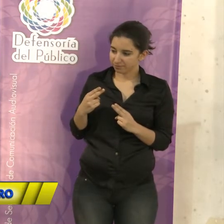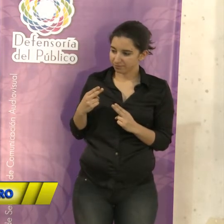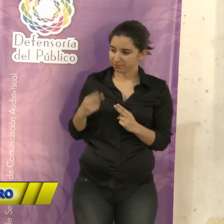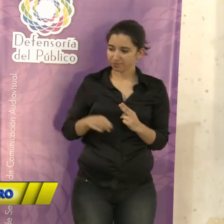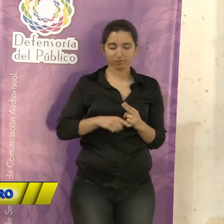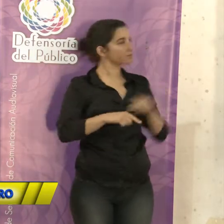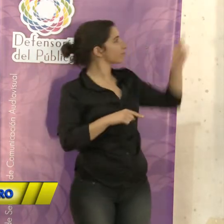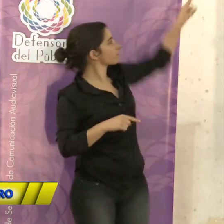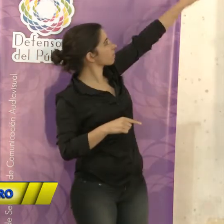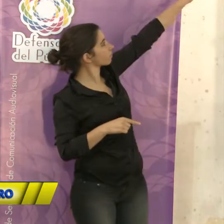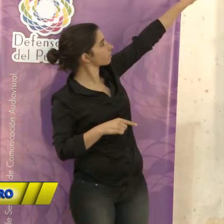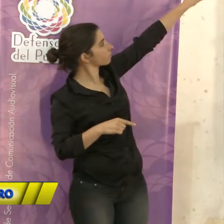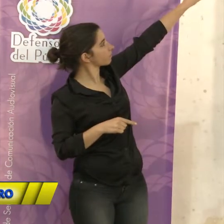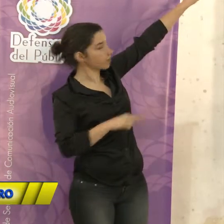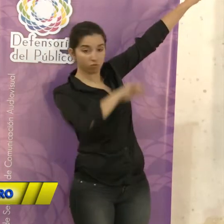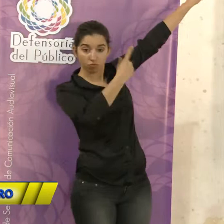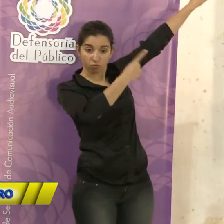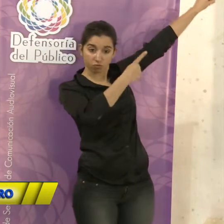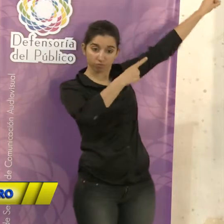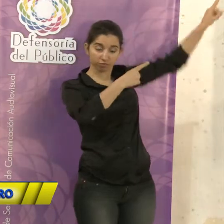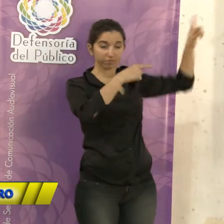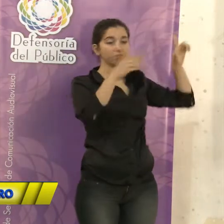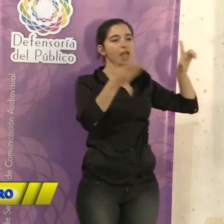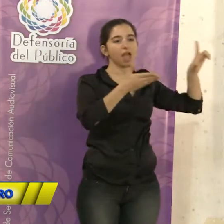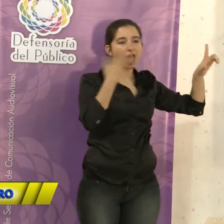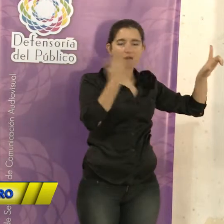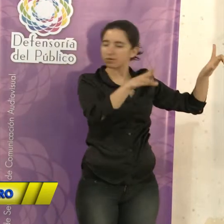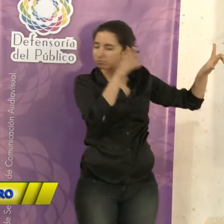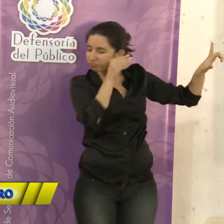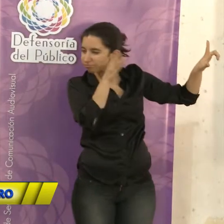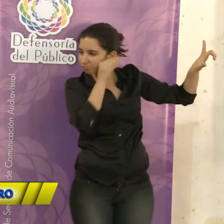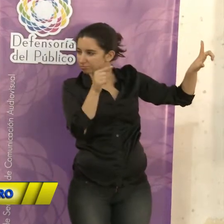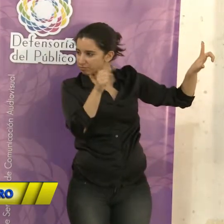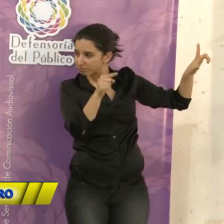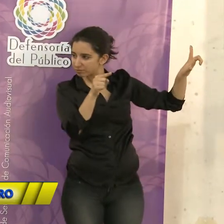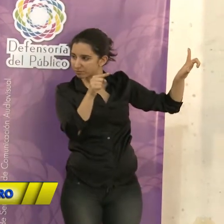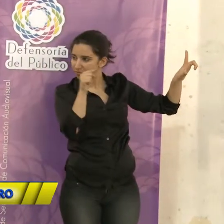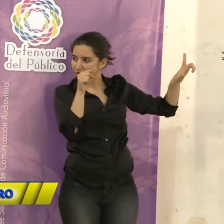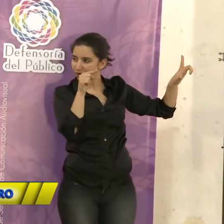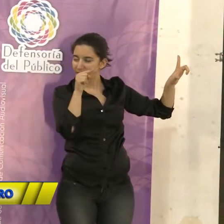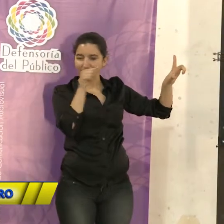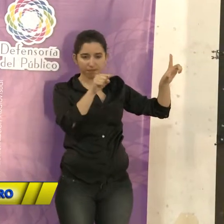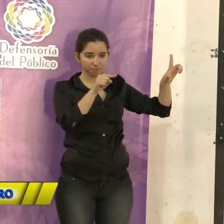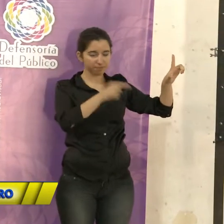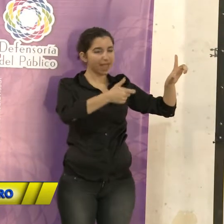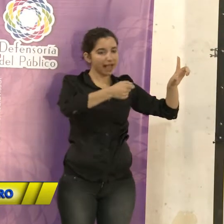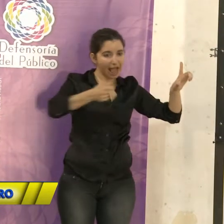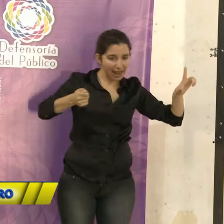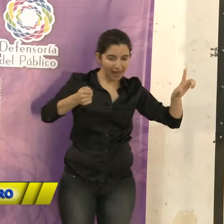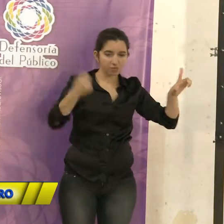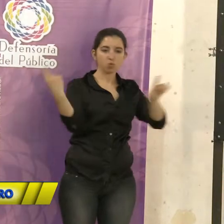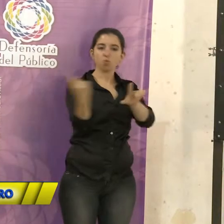La audiodescripción intelectual, mismo sistema pero para formatos de no ficción, deberá tener, los canales deberán tener